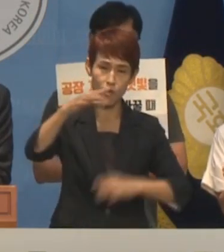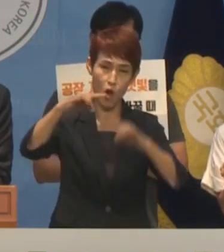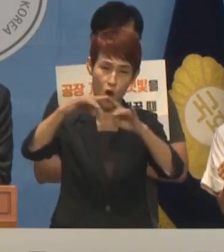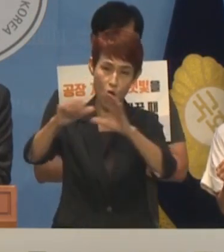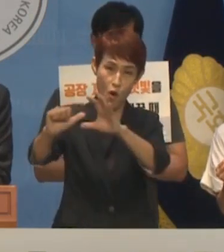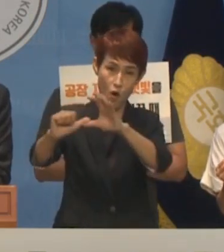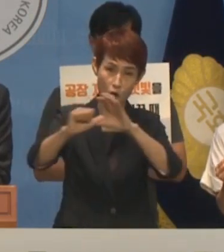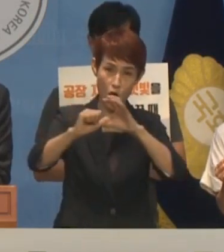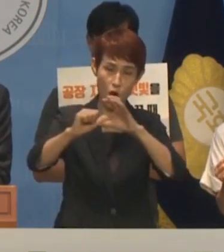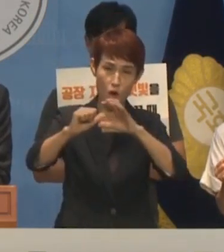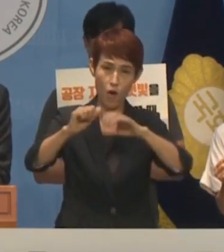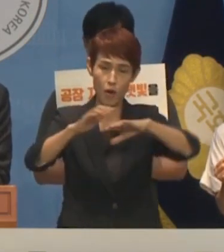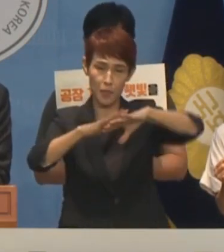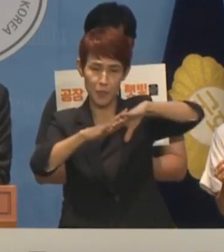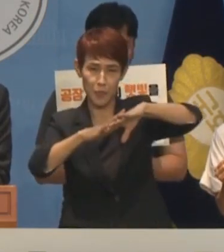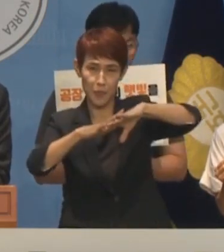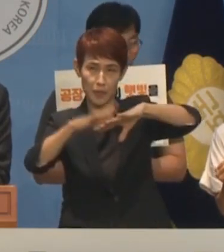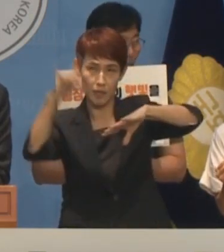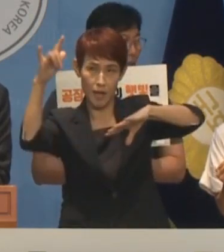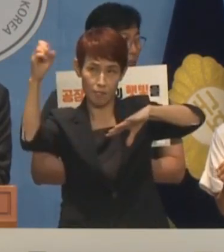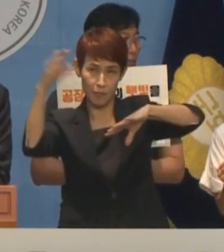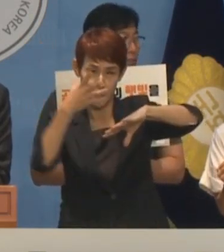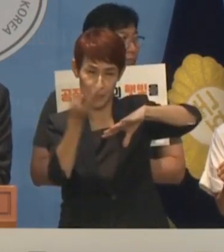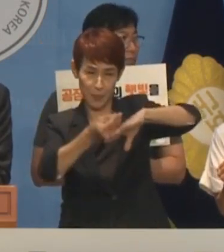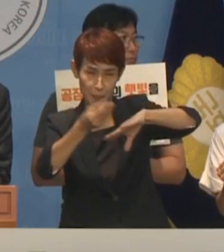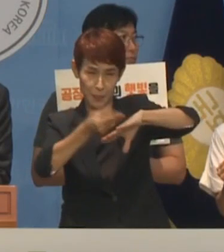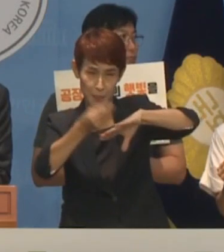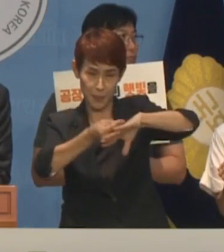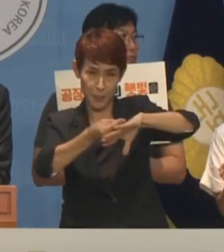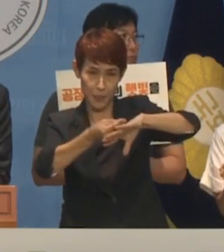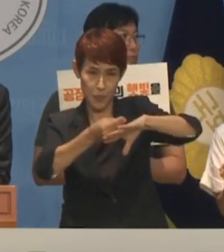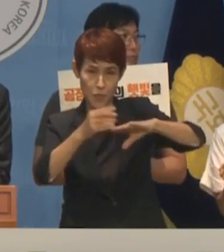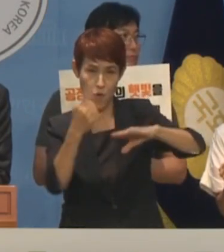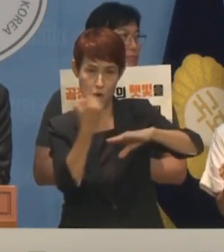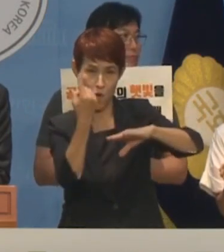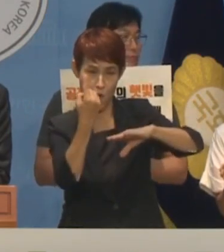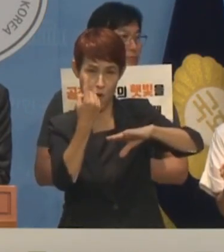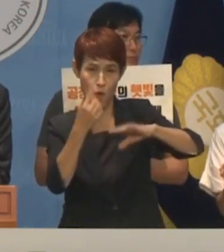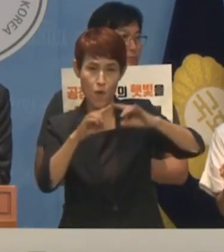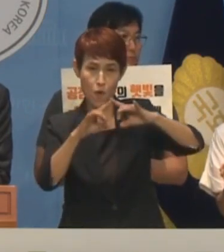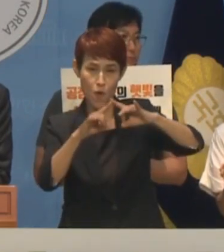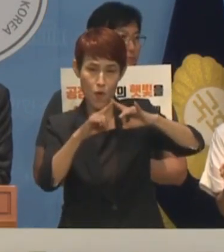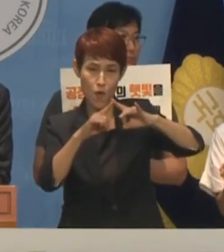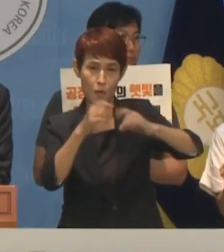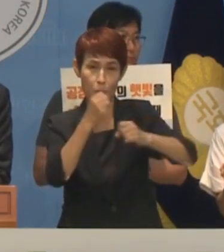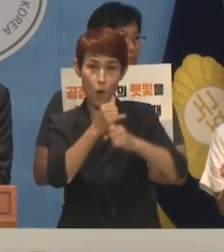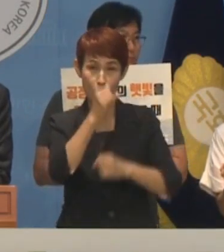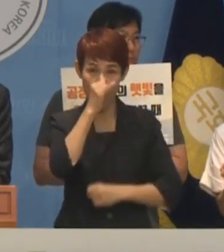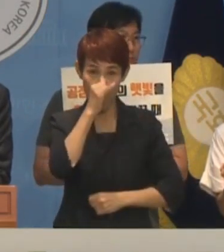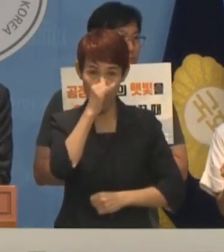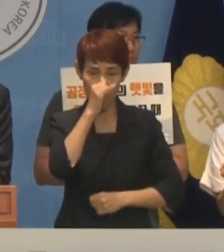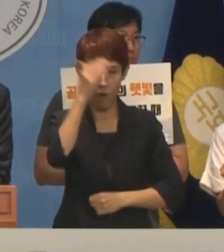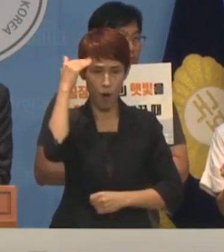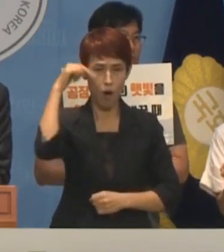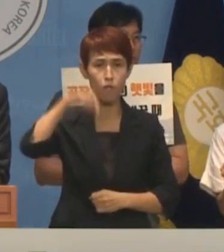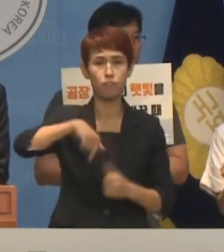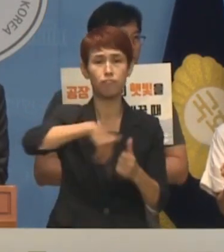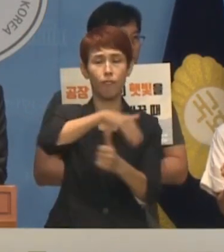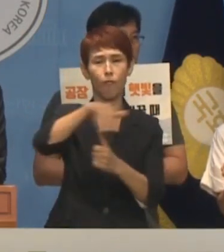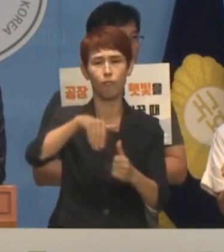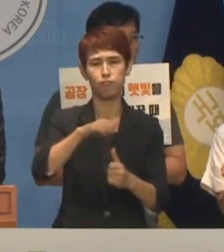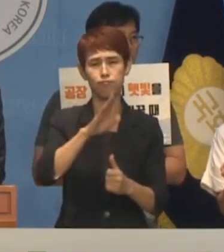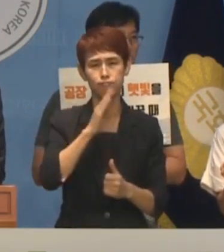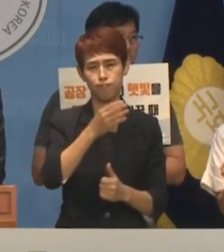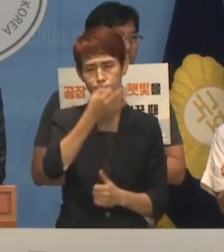직접 전력을 생산하고 조달하는 것은 송배전망의 빠른 확충이 어려운 우리나라의 환경에서 매우